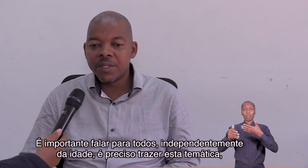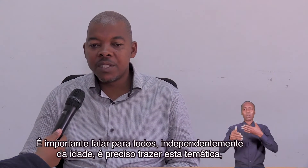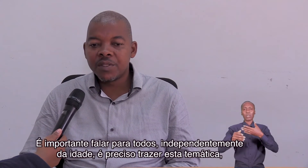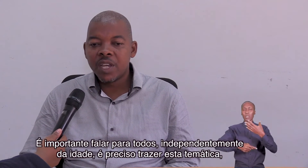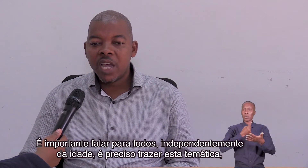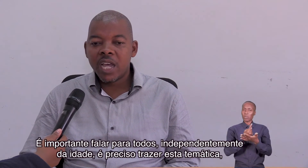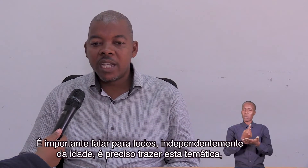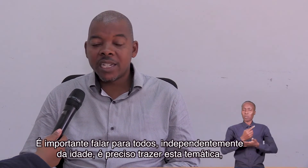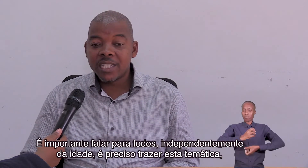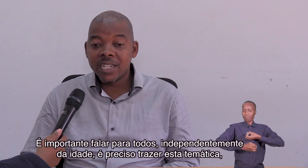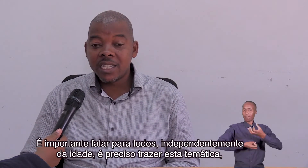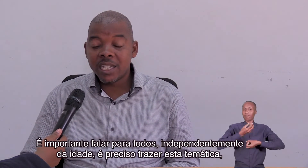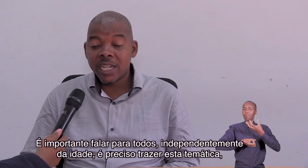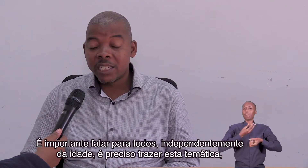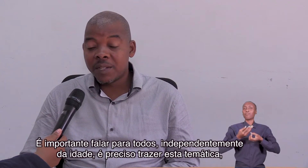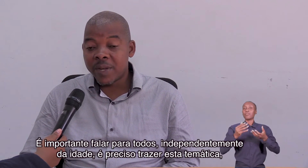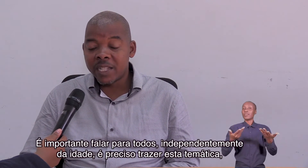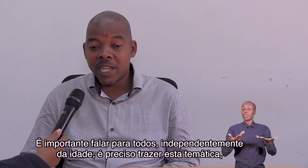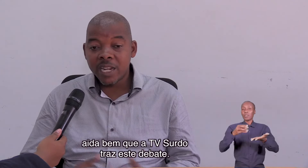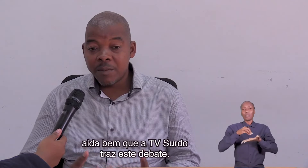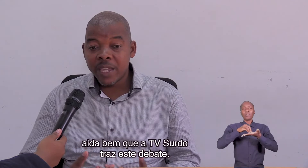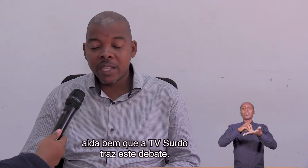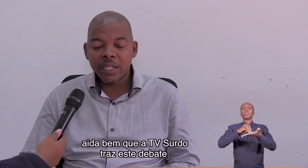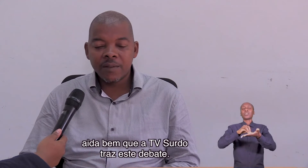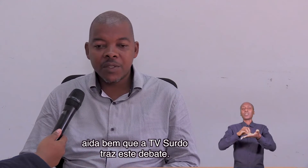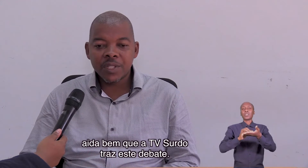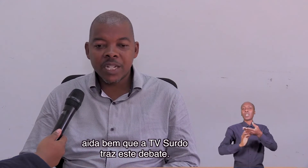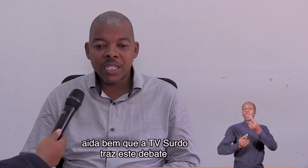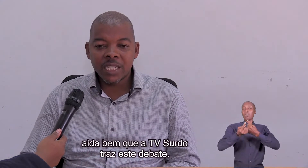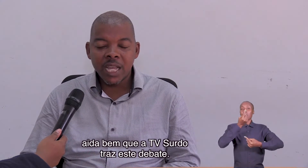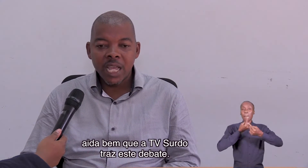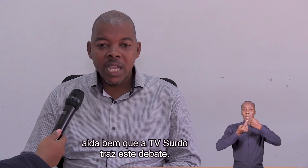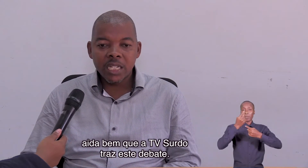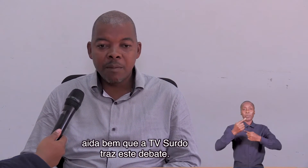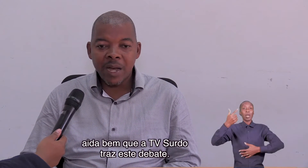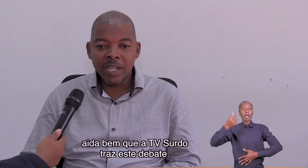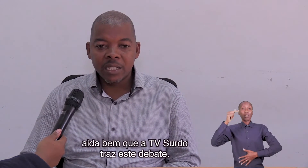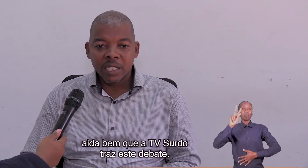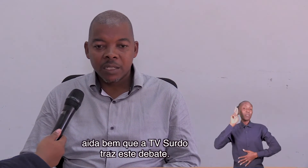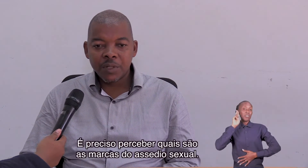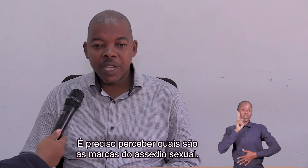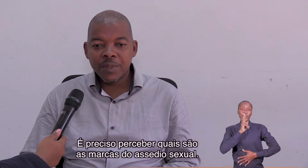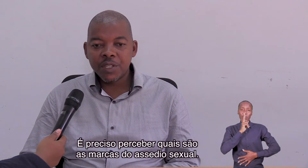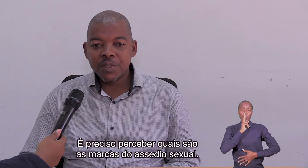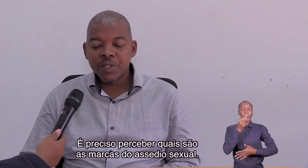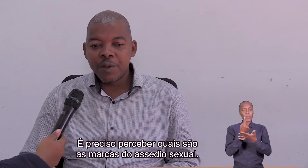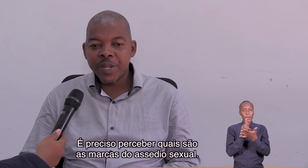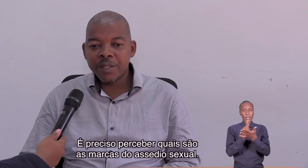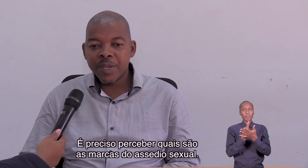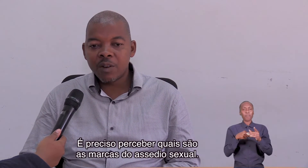preciso trazer esta temática. Ainda bem que teve traz este debate, porque é preciso perceber quais